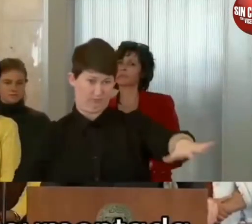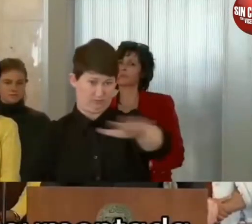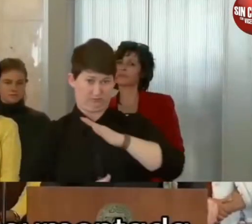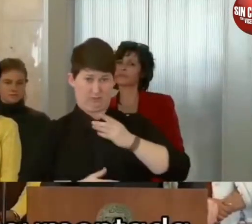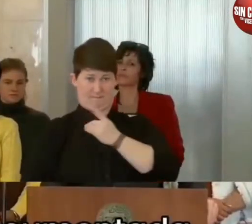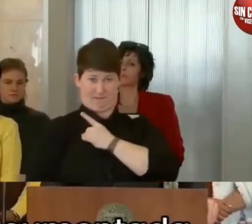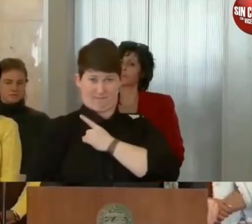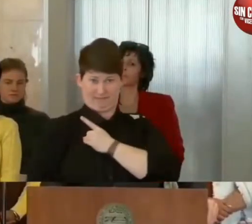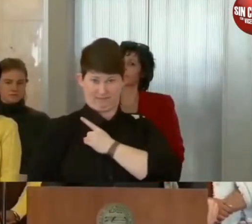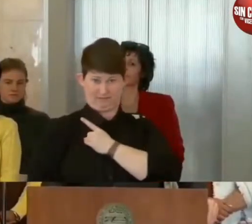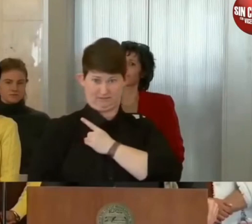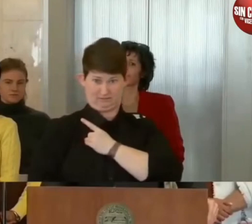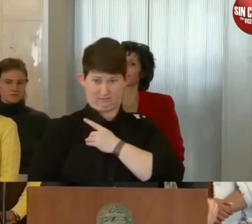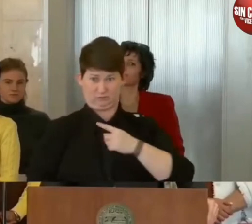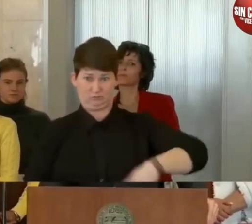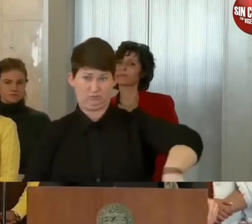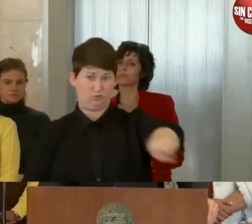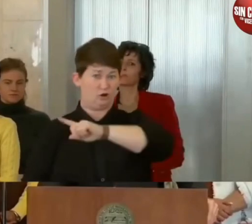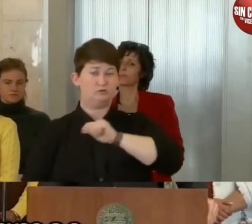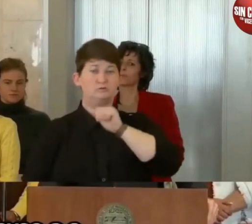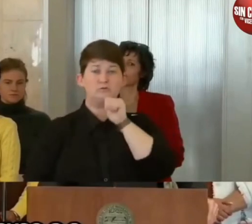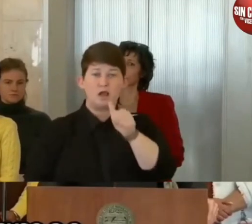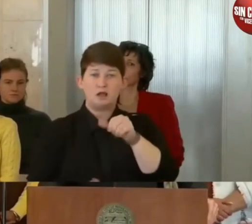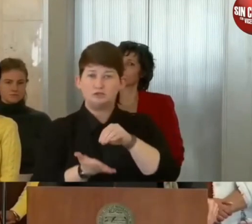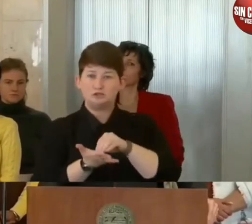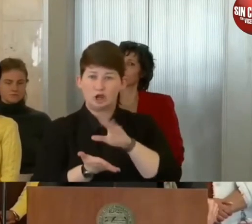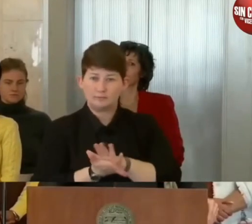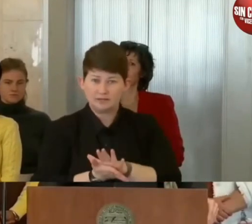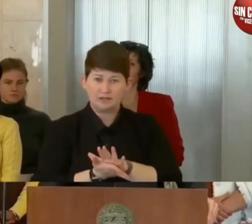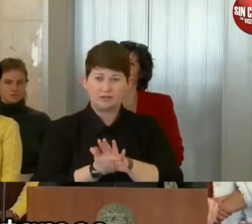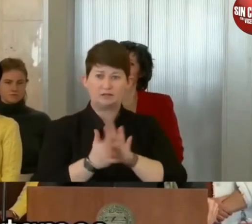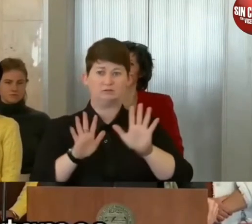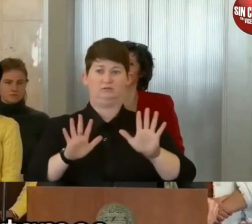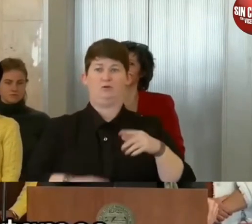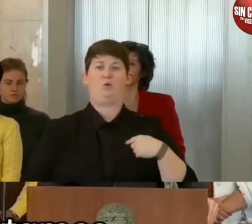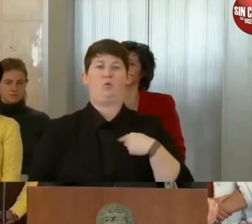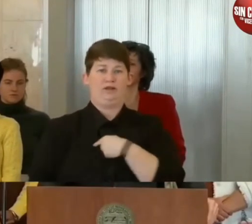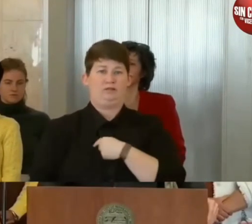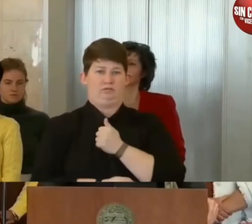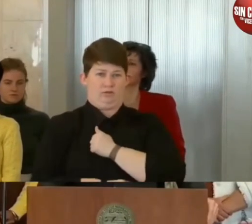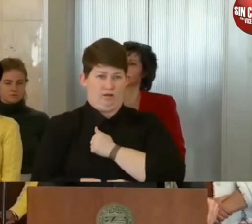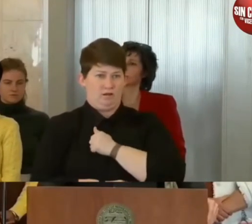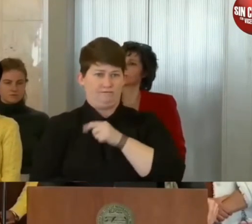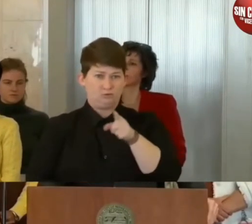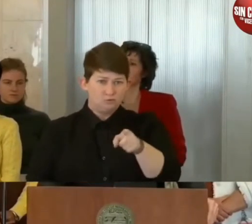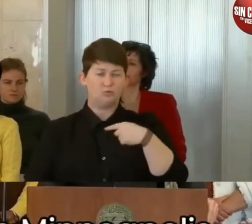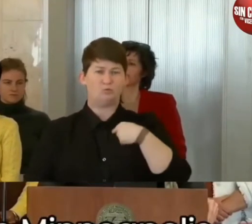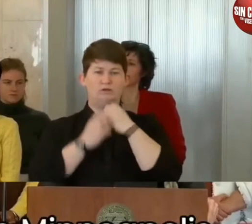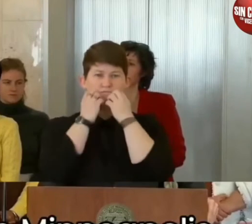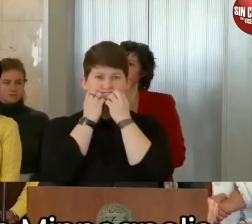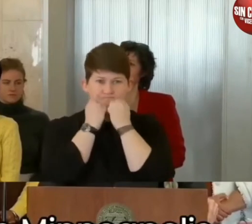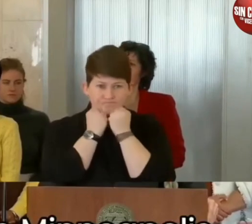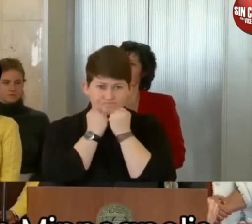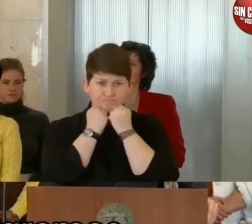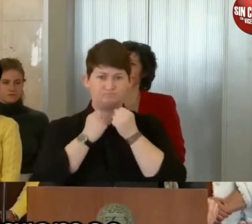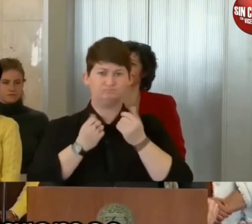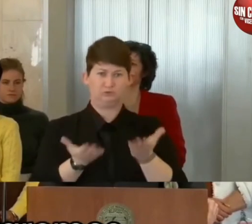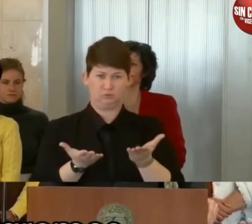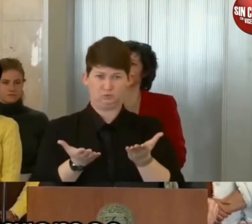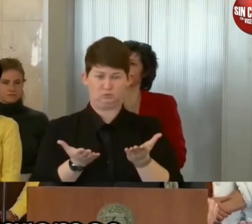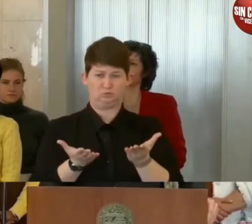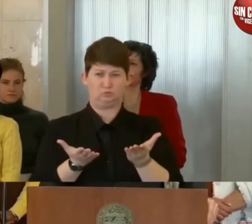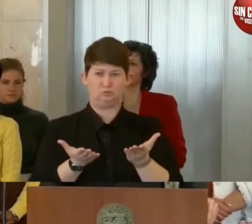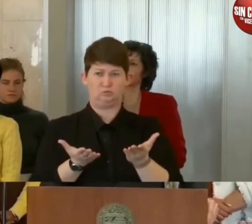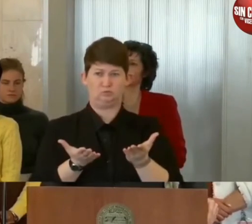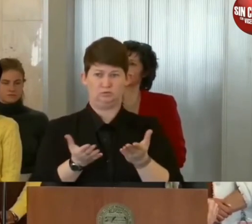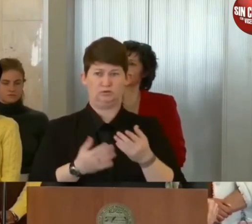Minneapolis, ahí en Minnesota, decir, los amamos, los cuidamos, y en esta ciudad, aquí en Minneapolis, la gente los defiende. ¿Qué